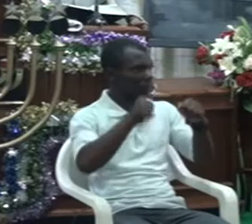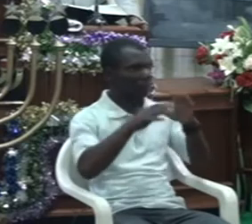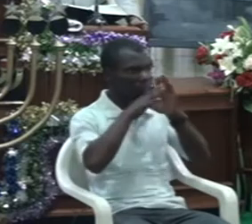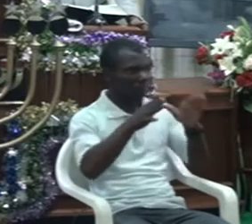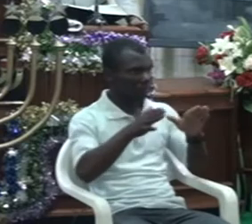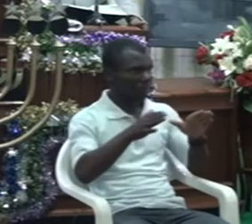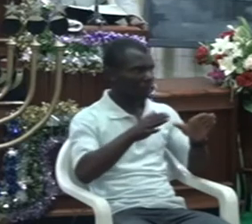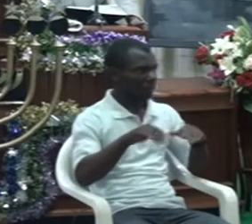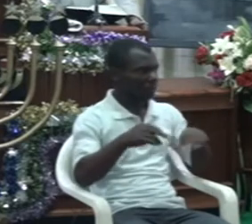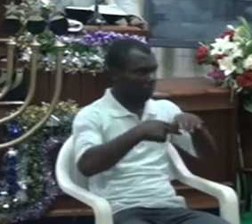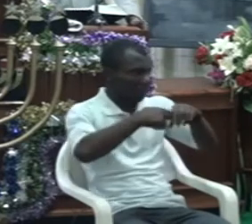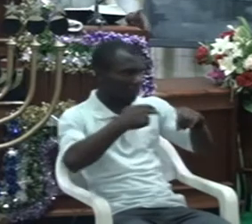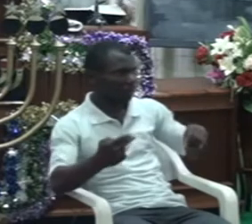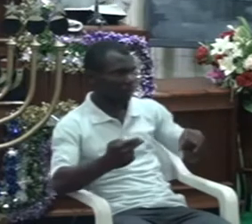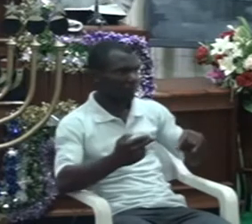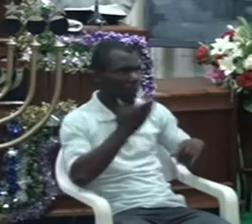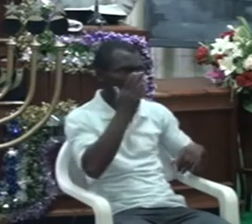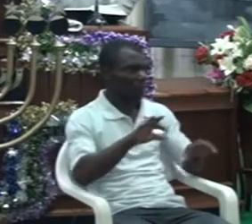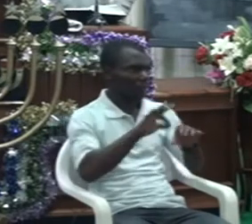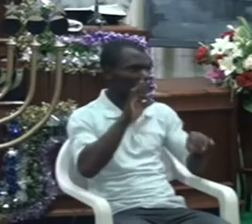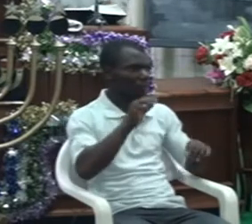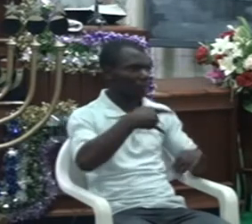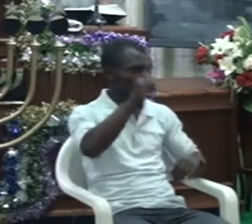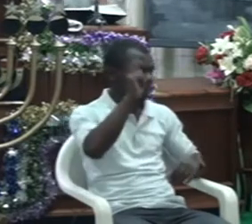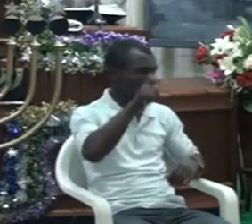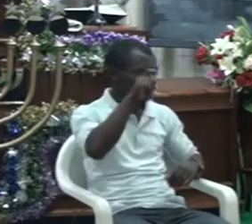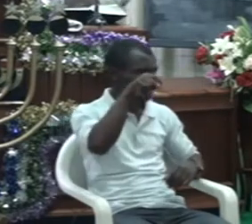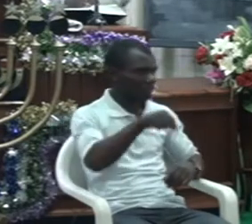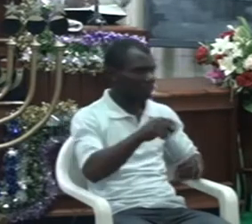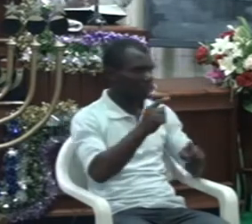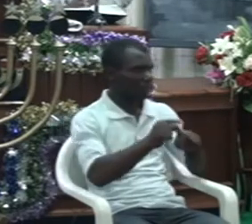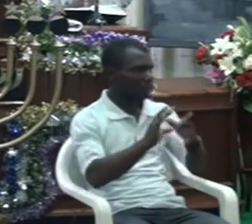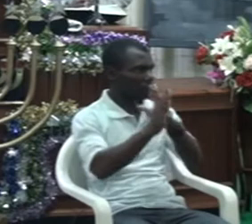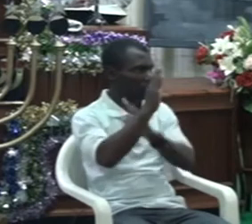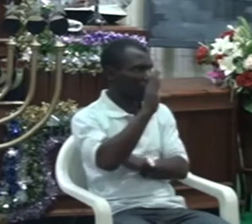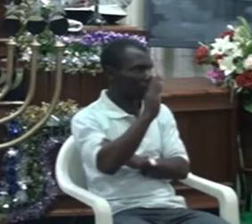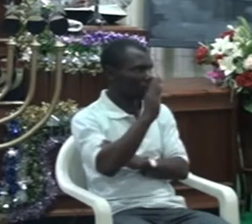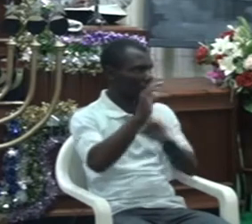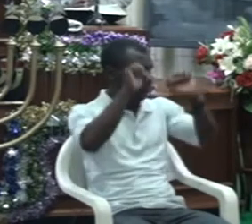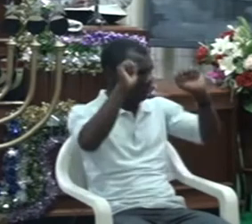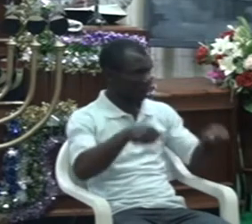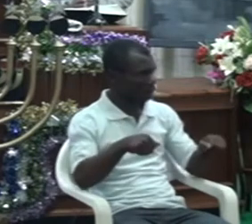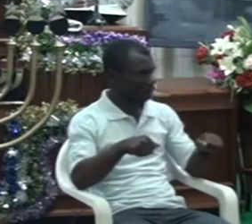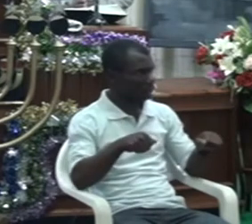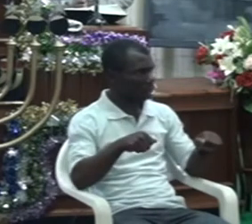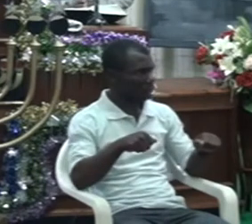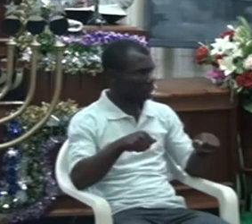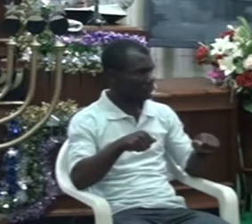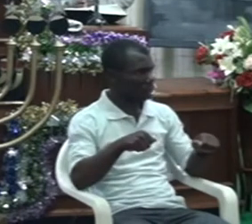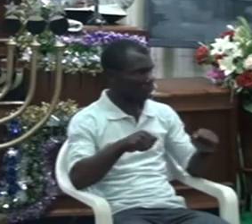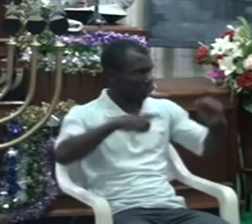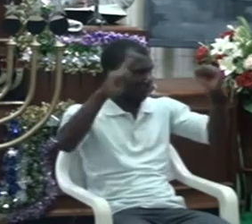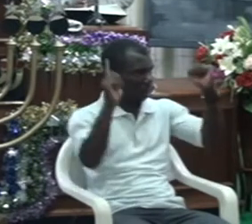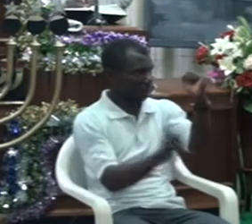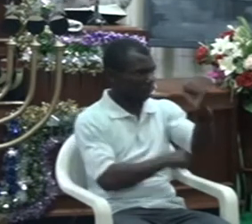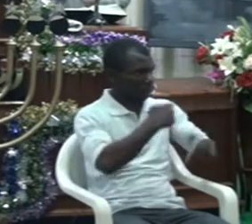mis ma peuple en chafou. Il faut que la parole de Dieu, il a fait nous la mungu, puisse condamner ces